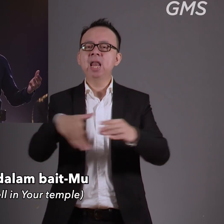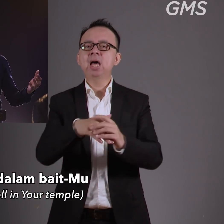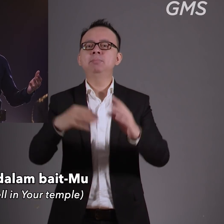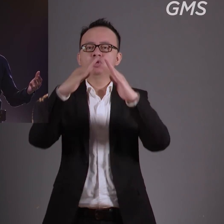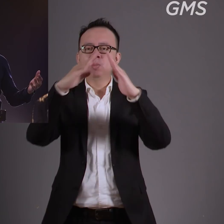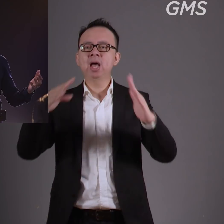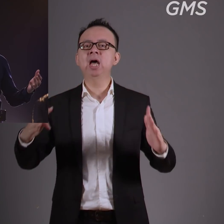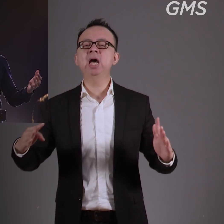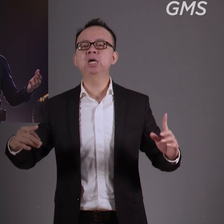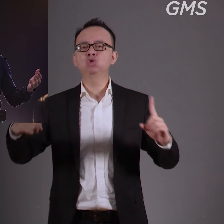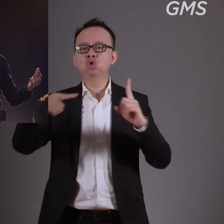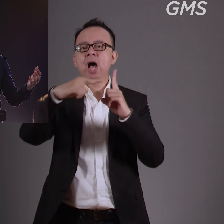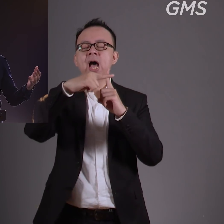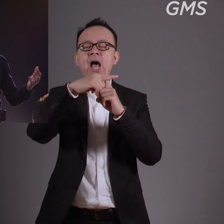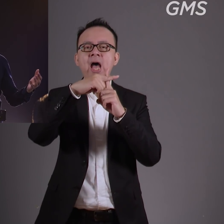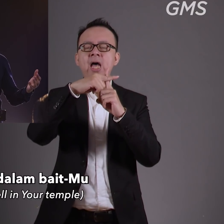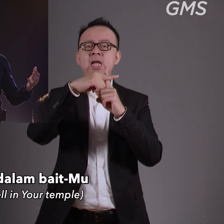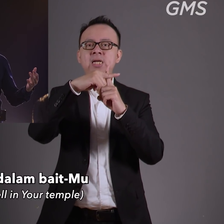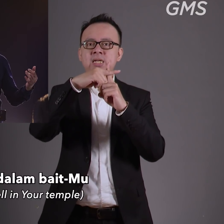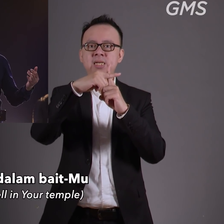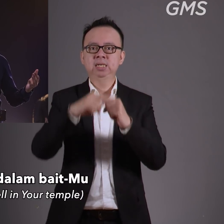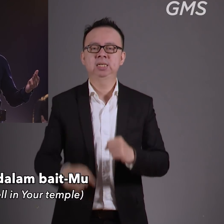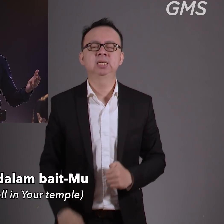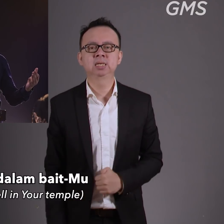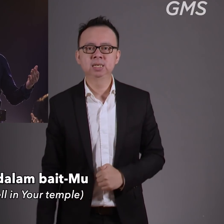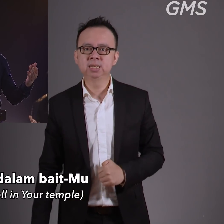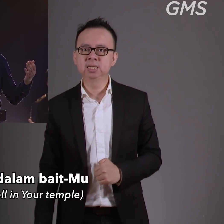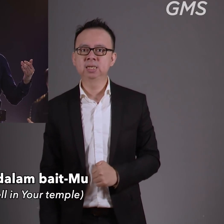diam dalam bait-Mu.